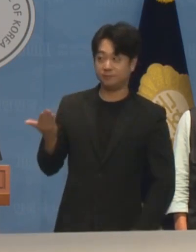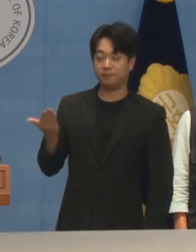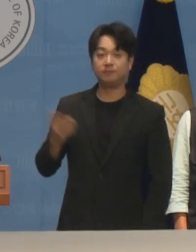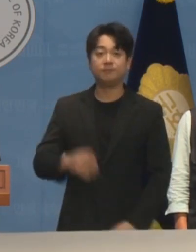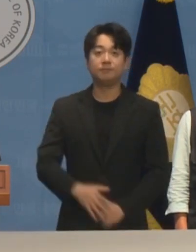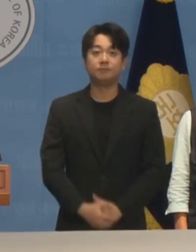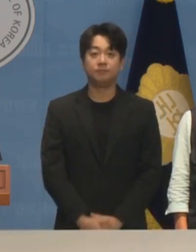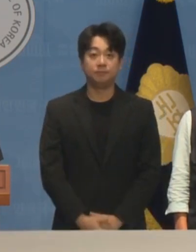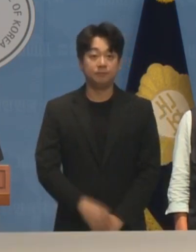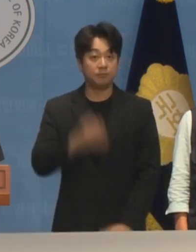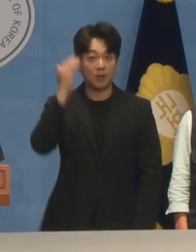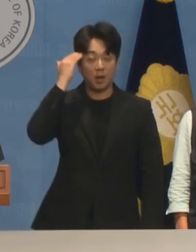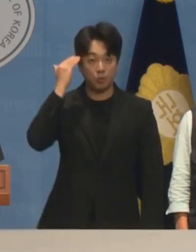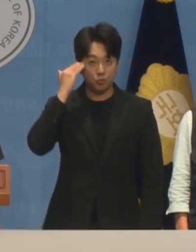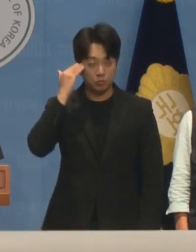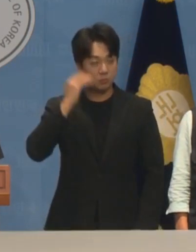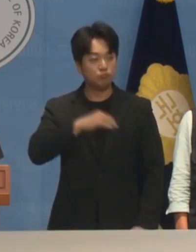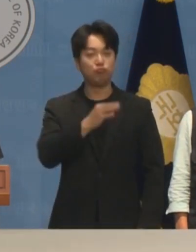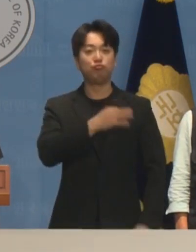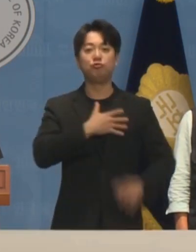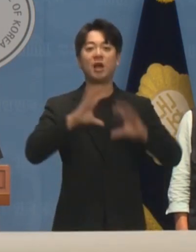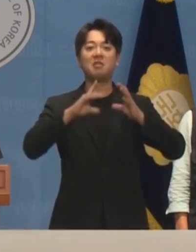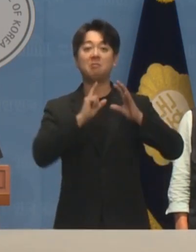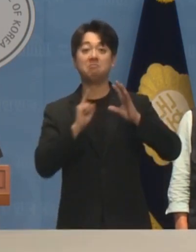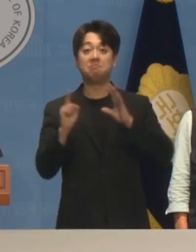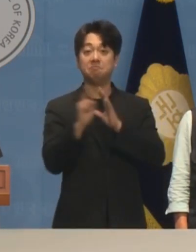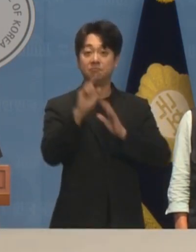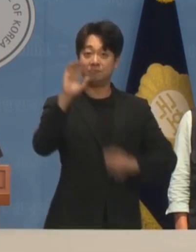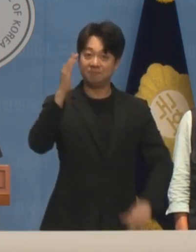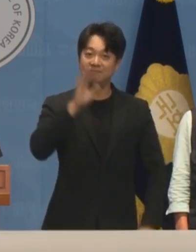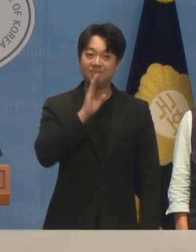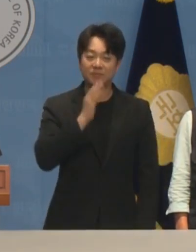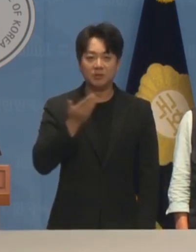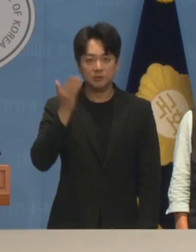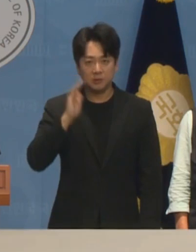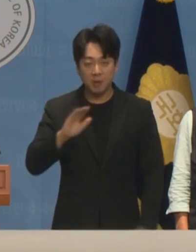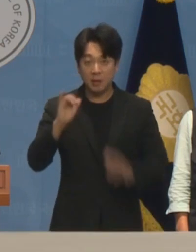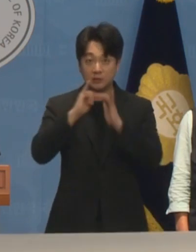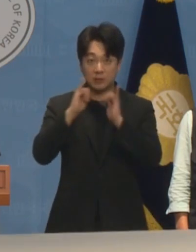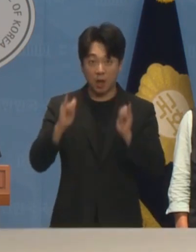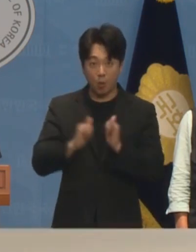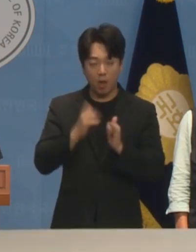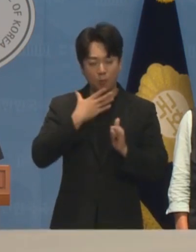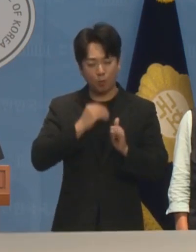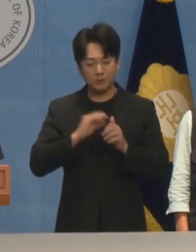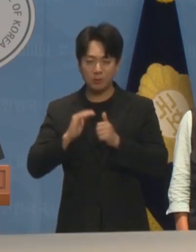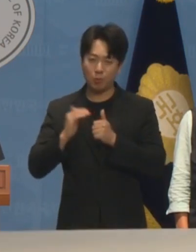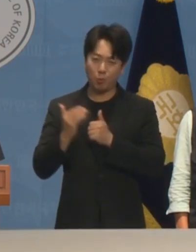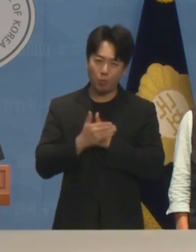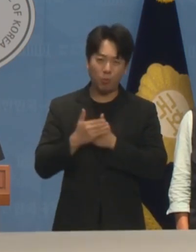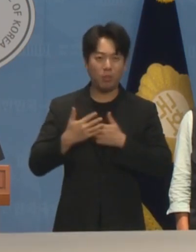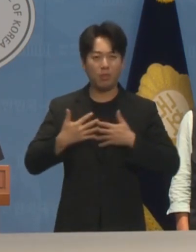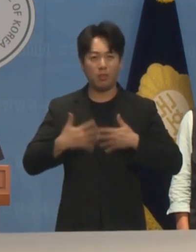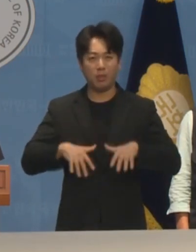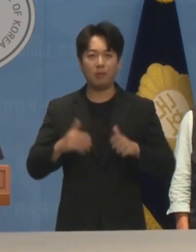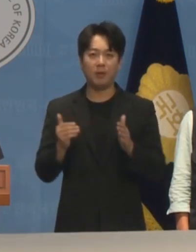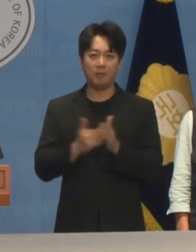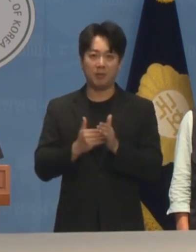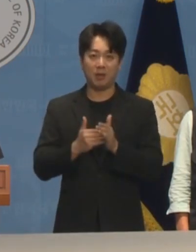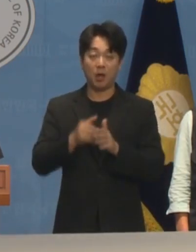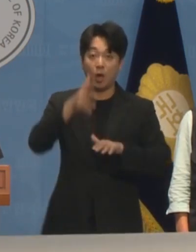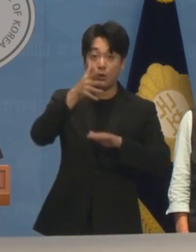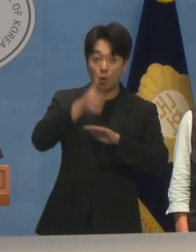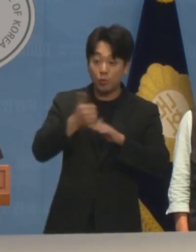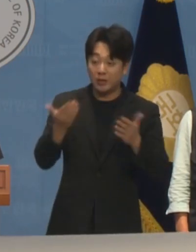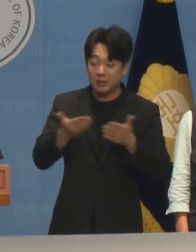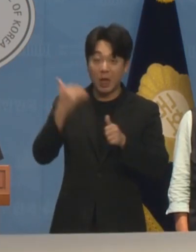우리나라는 선진국이라고 말은 하는데요. 사회적인 보장이 너무나 열악합니다. 그렇기 때문에 우리는 해고를 살인이라고 이야기합니다. 그리고